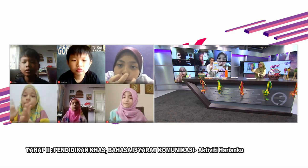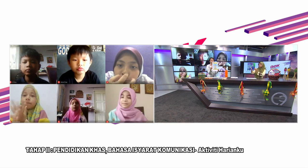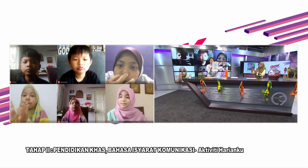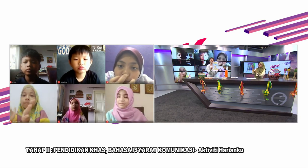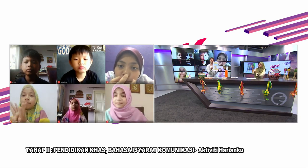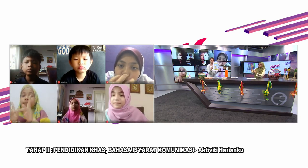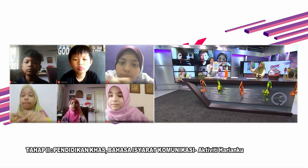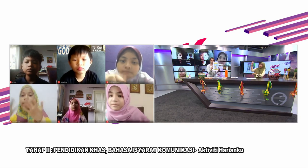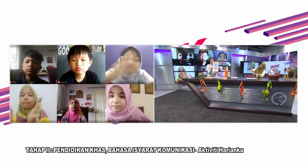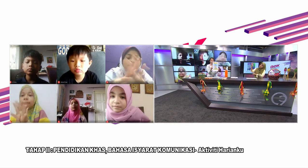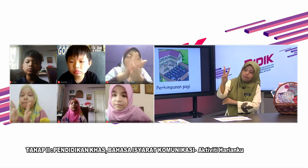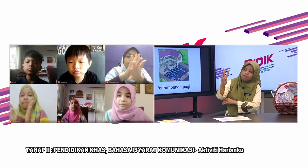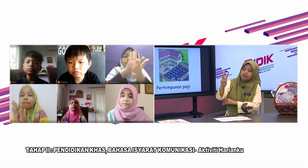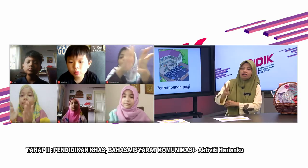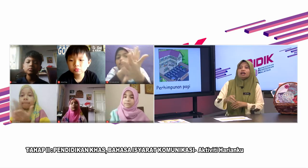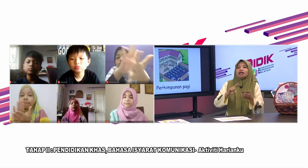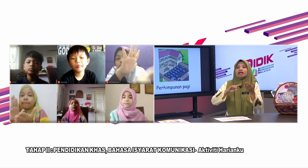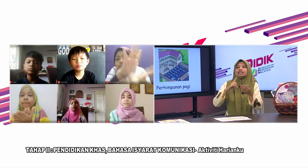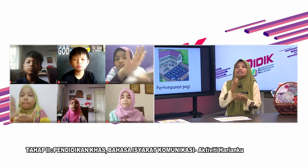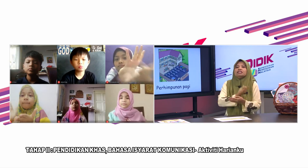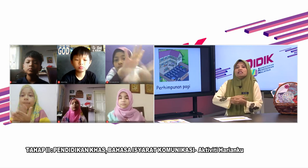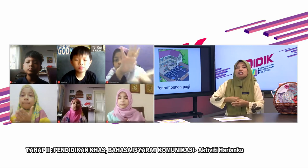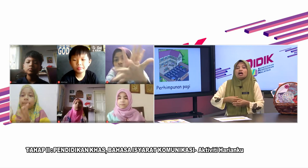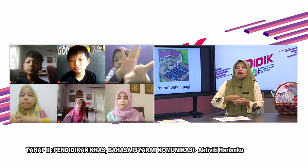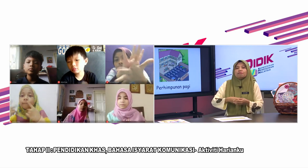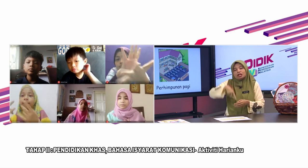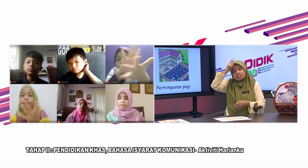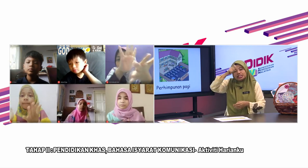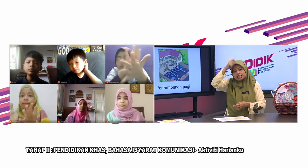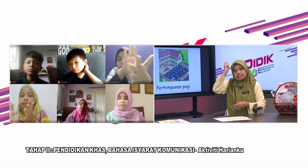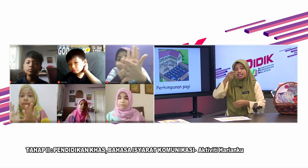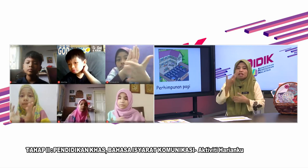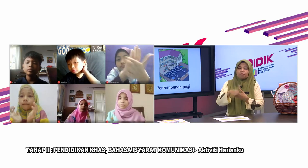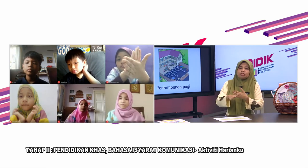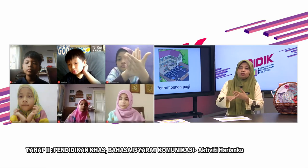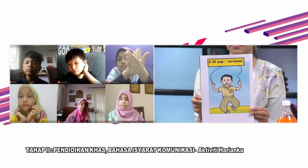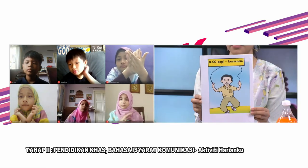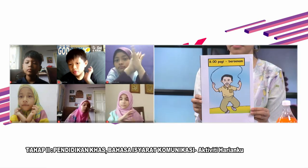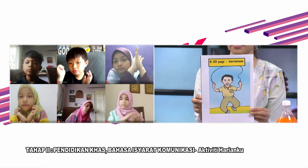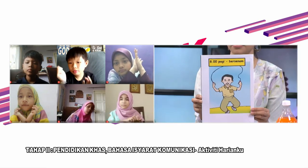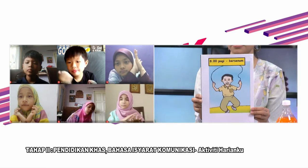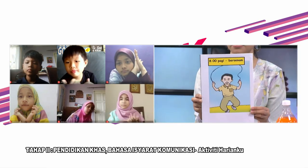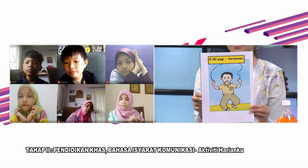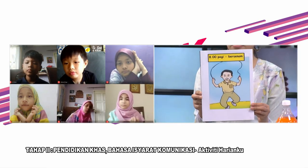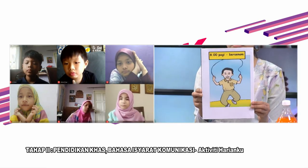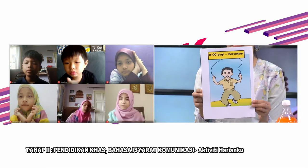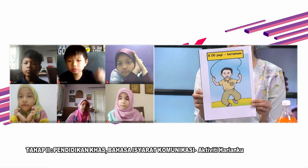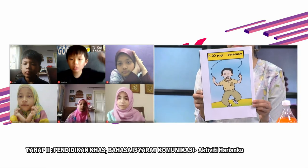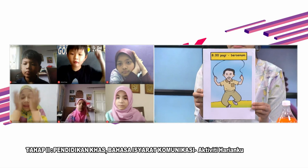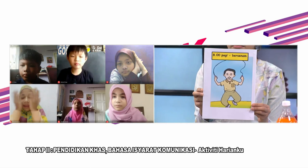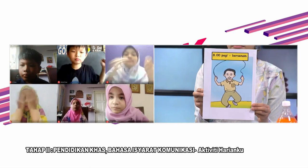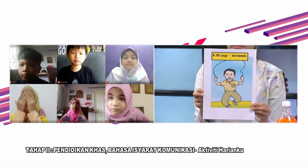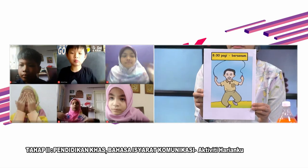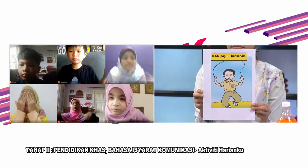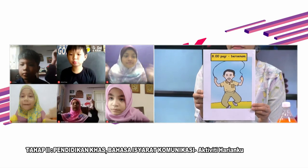8 pagi. Tadi 6 kita mandi. Lepas tu pukul 7